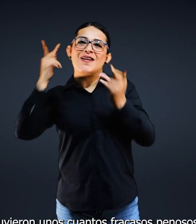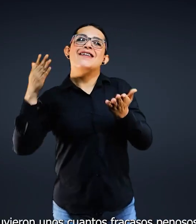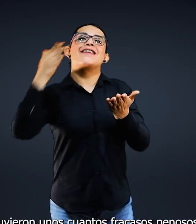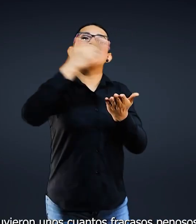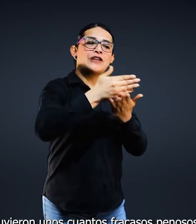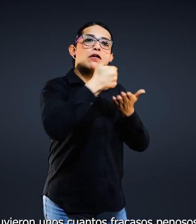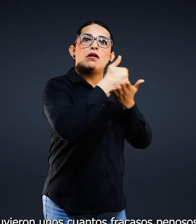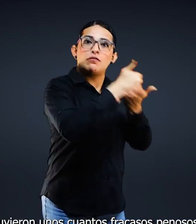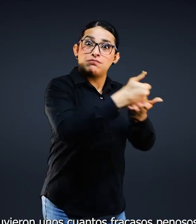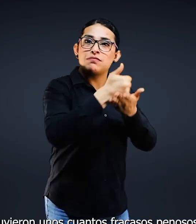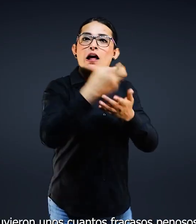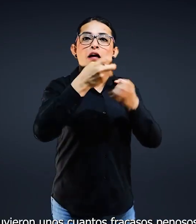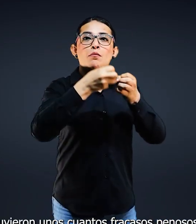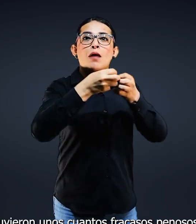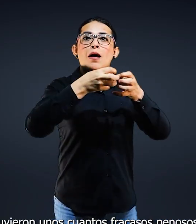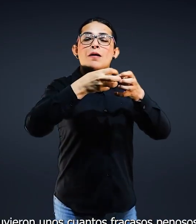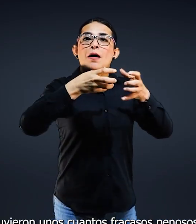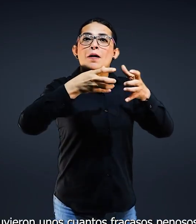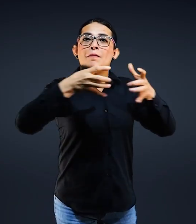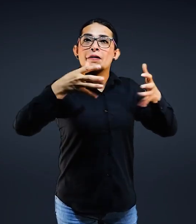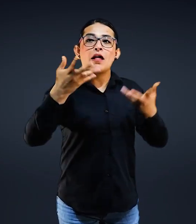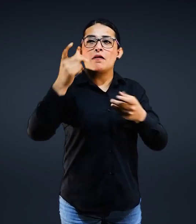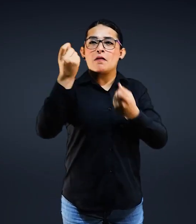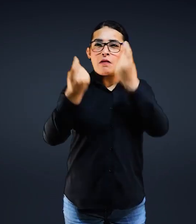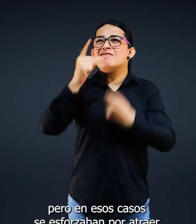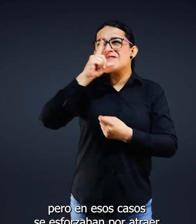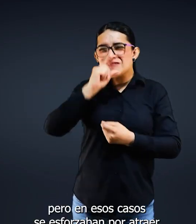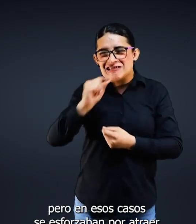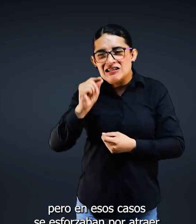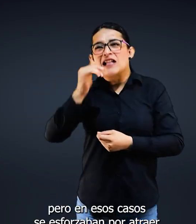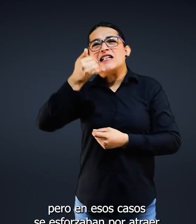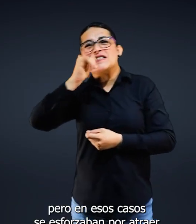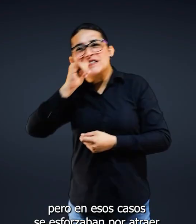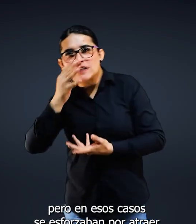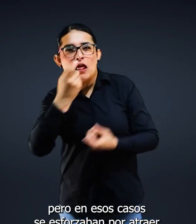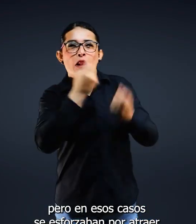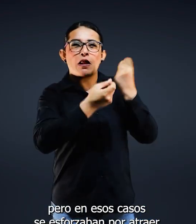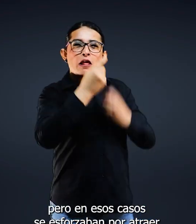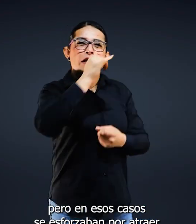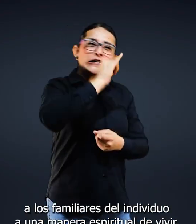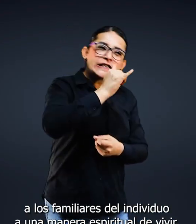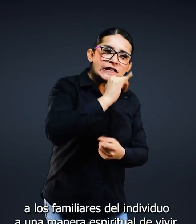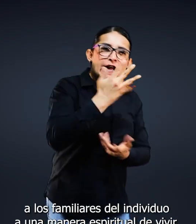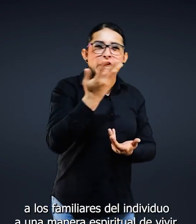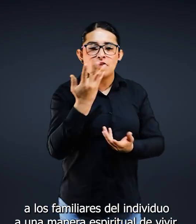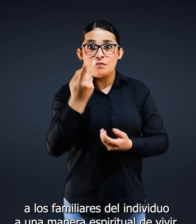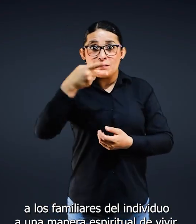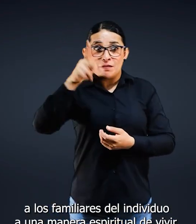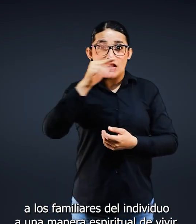Tuvieron unos cuantos fracasos penosos, pero en esos casos se esforzaban por atraer a los familiares del individuo a